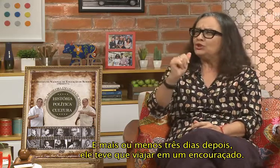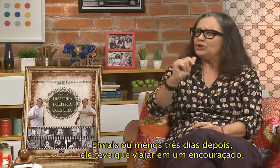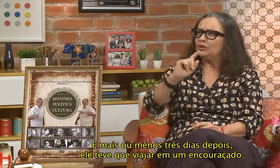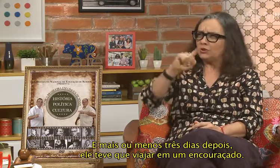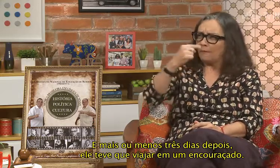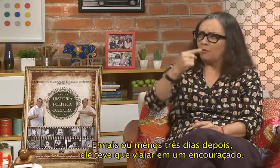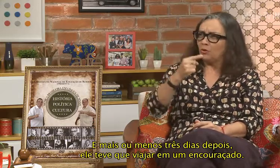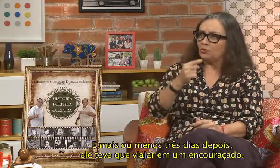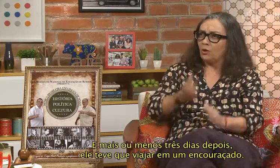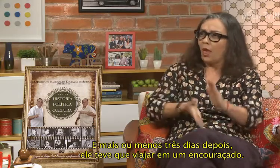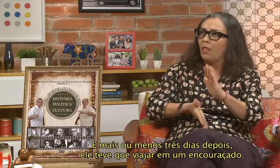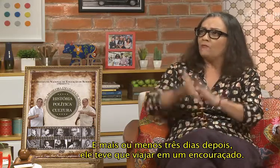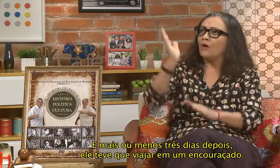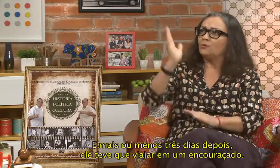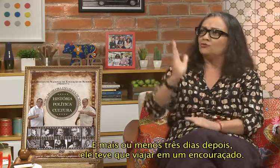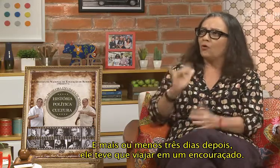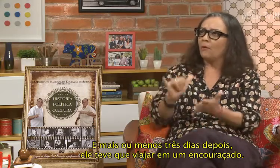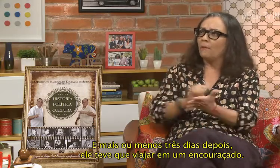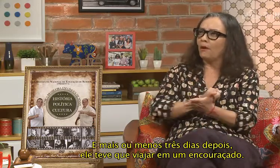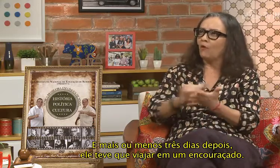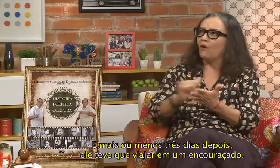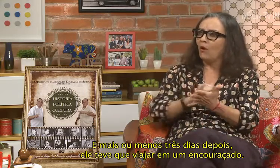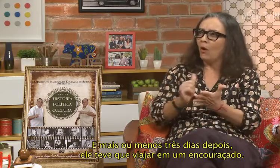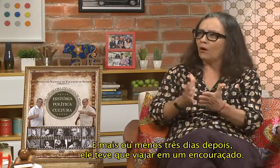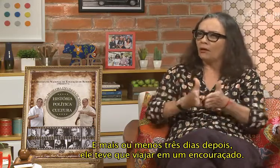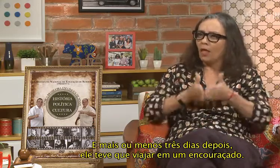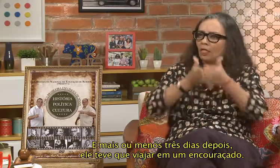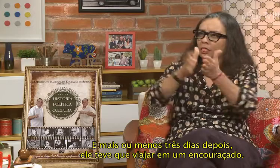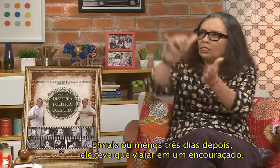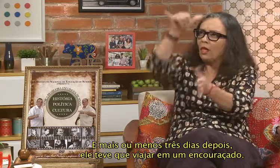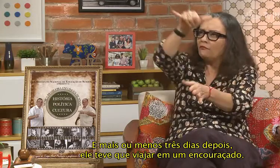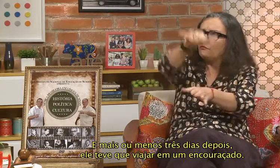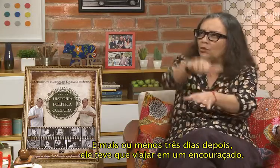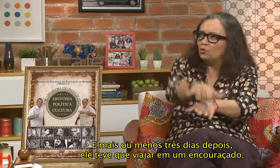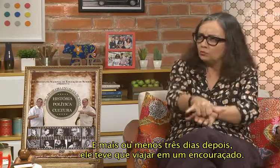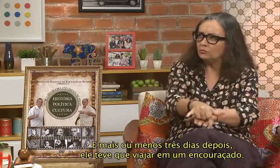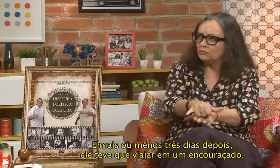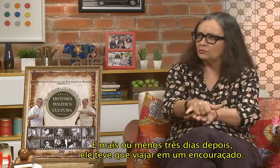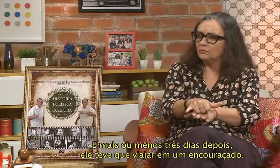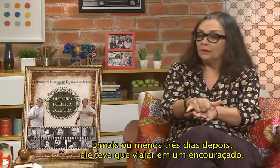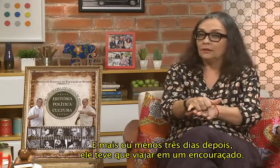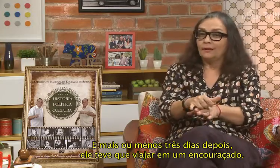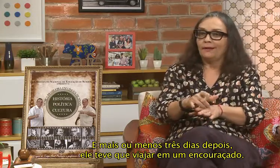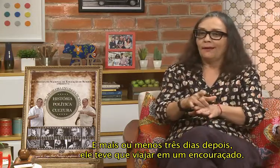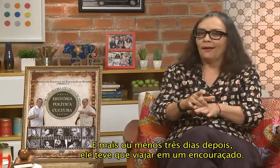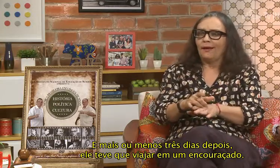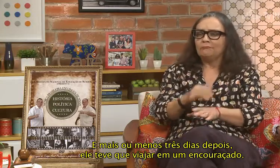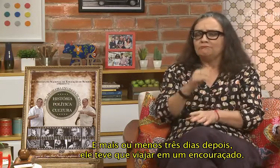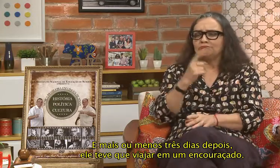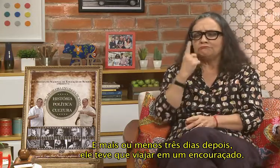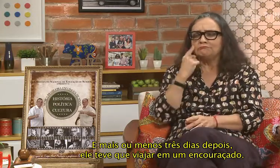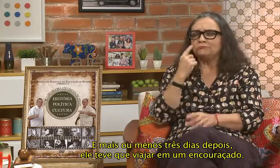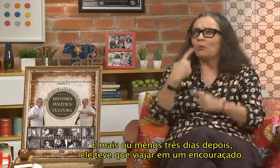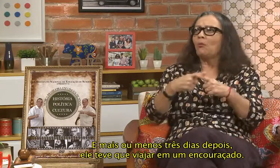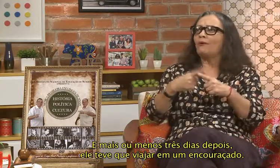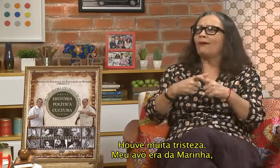E mais ou menos três dias depois, ele teve que viajar no encuraçado. Houve muita